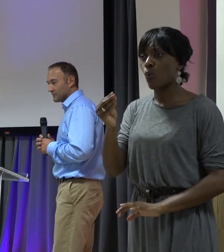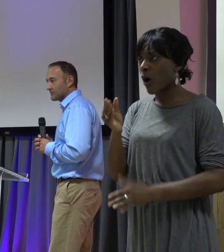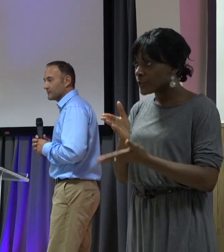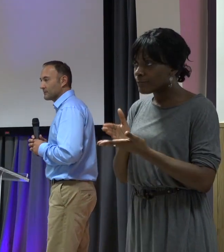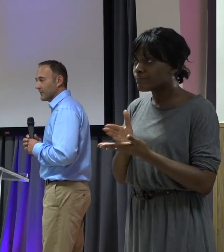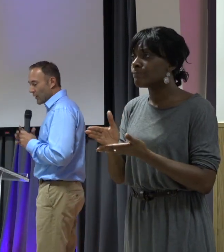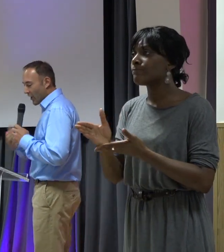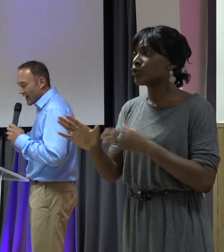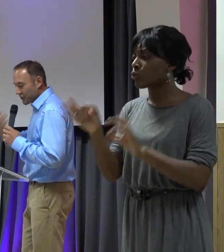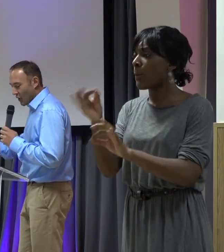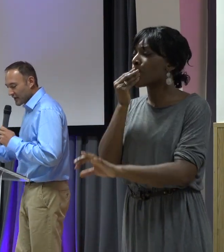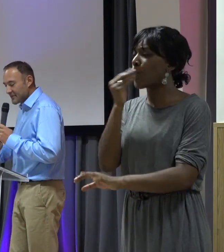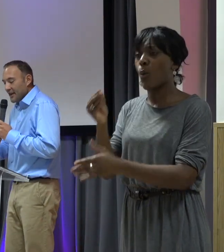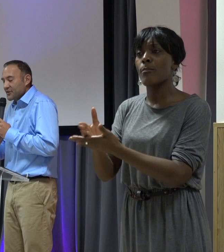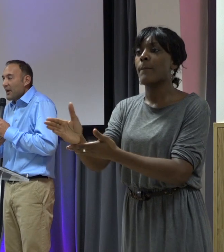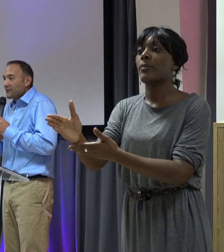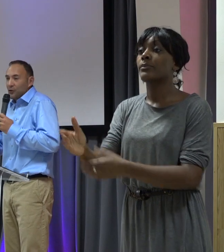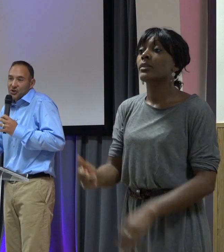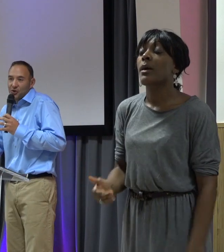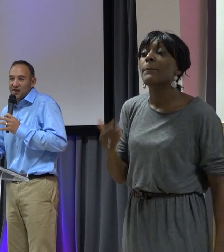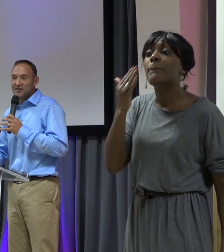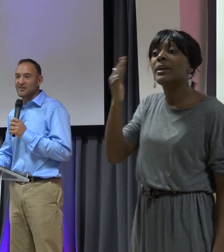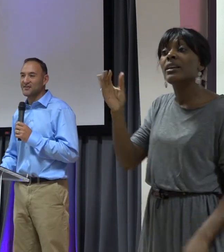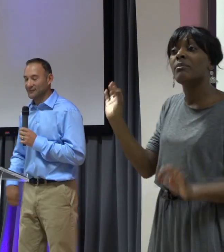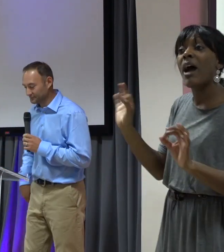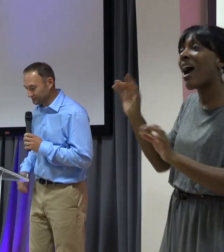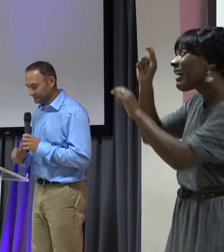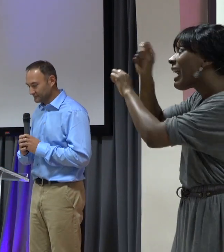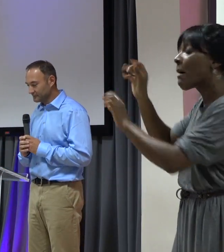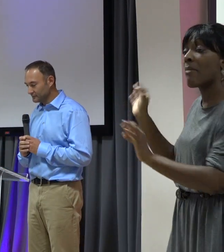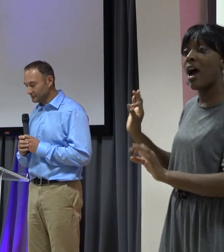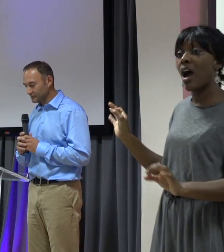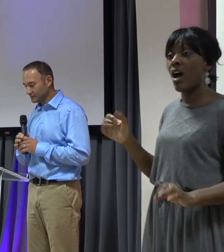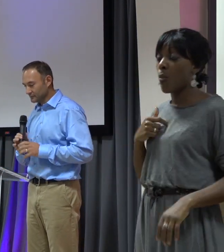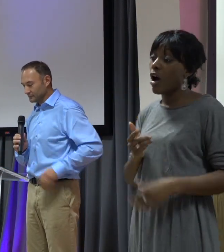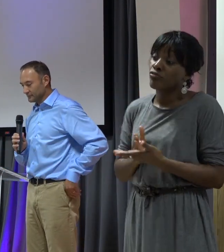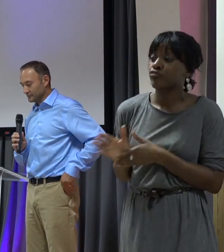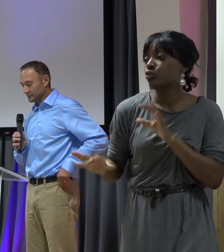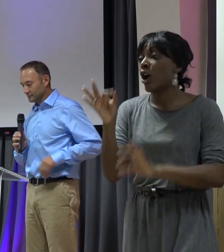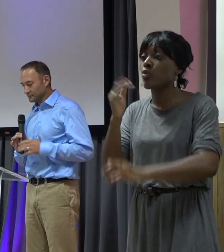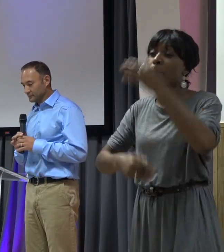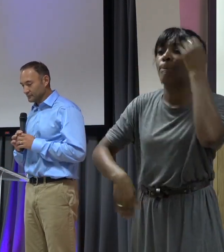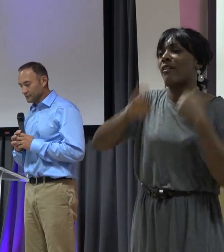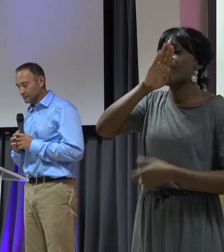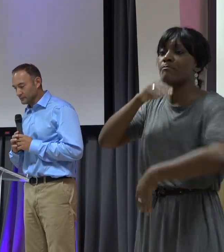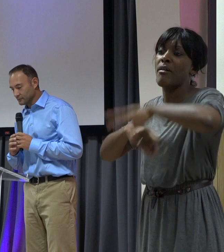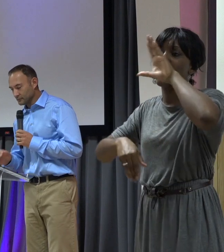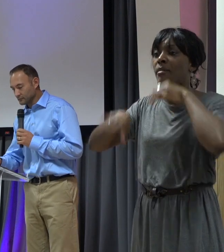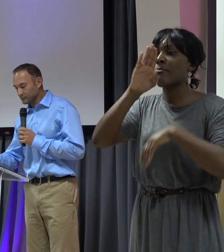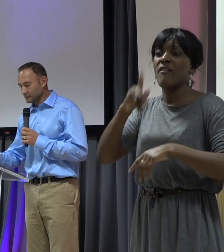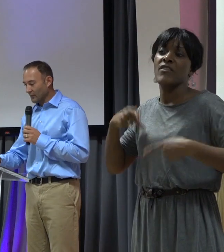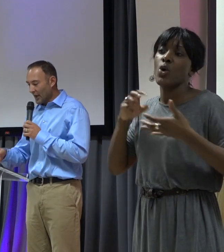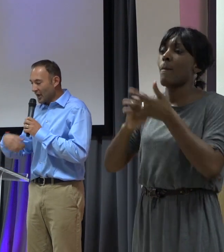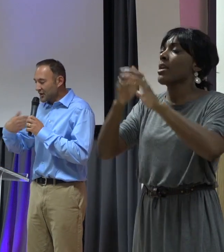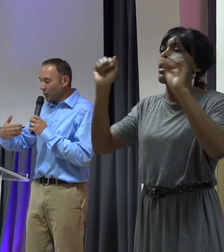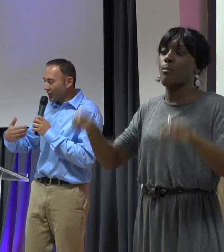des bons choix. And when I don't, I tend to make foolish choices. Et je ne fais pas des choix